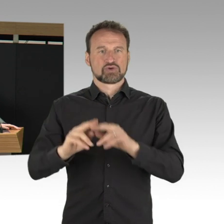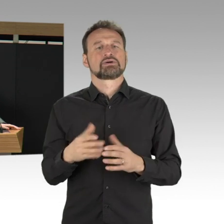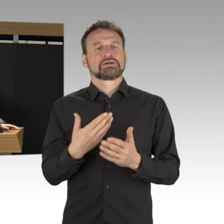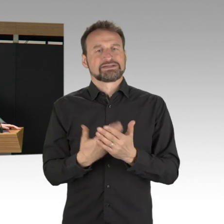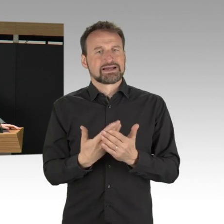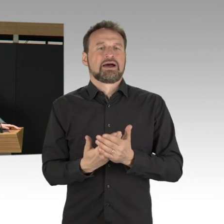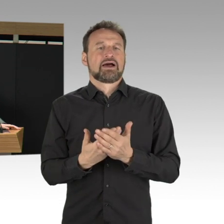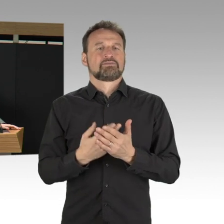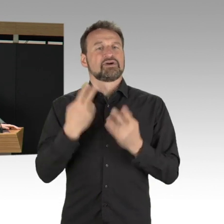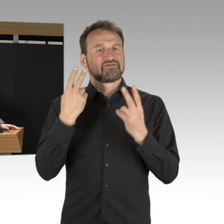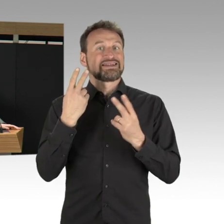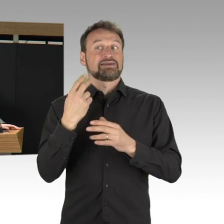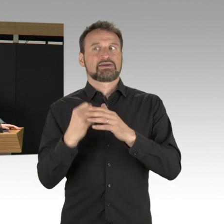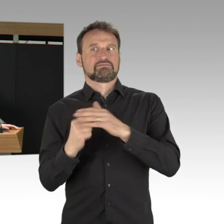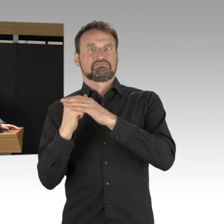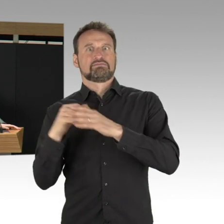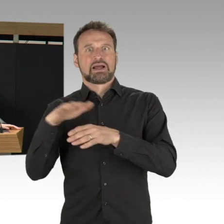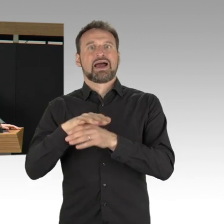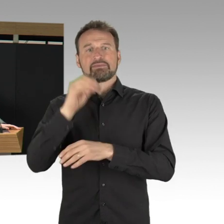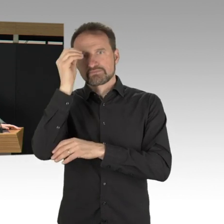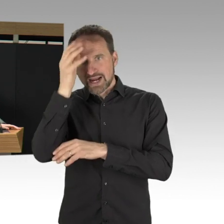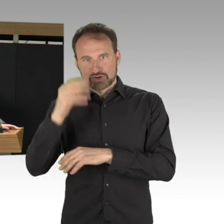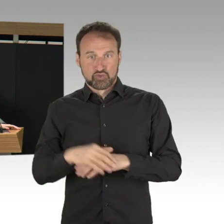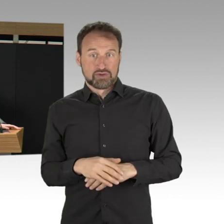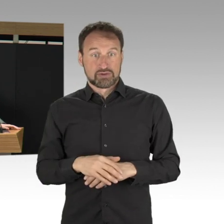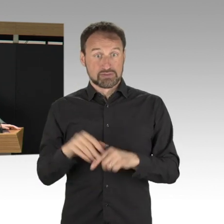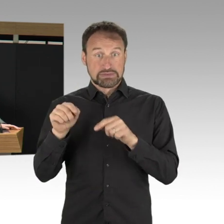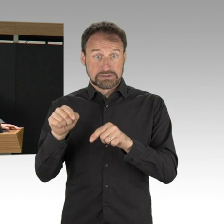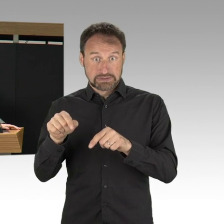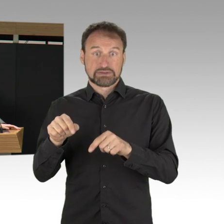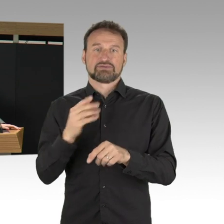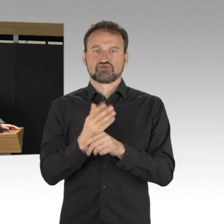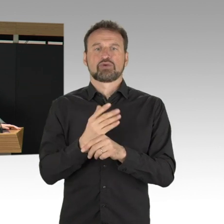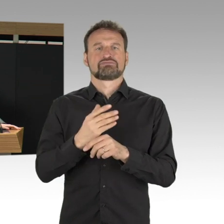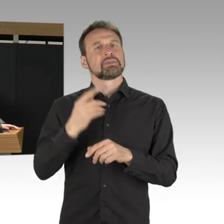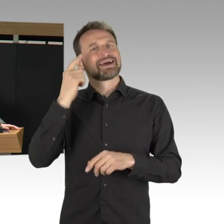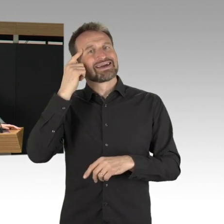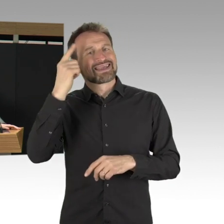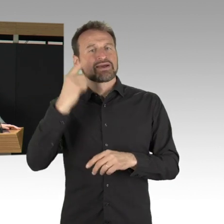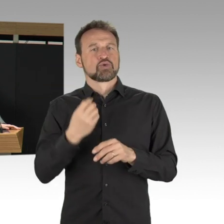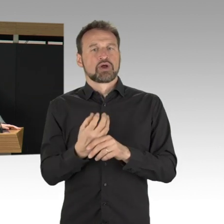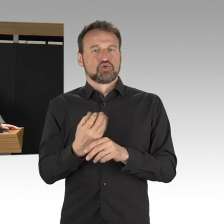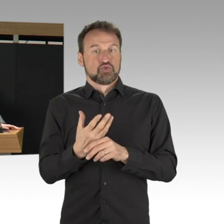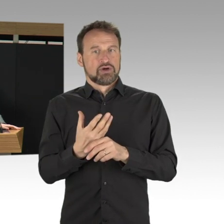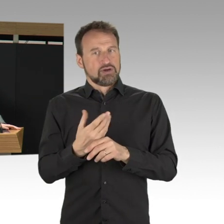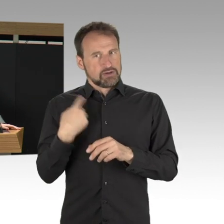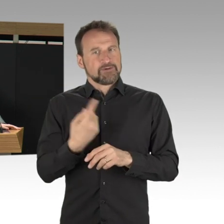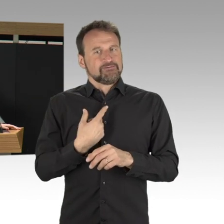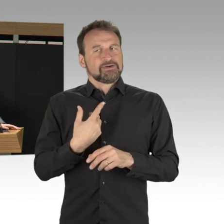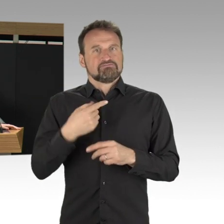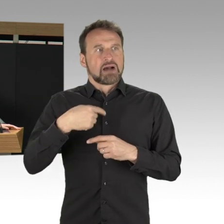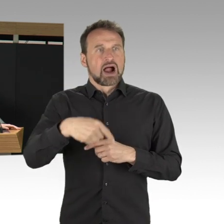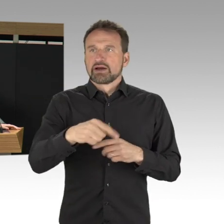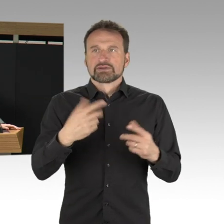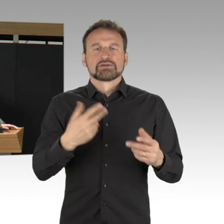auch rufen nach einer Kehrtwende in der Gedenkkultur. Und auch, dass eine postmigrantische Gesellschaft andere